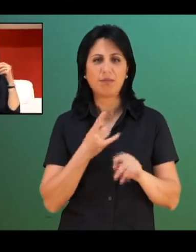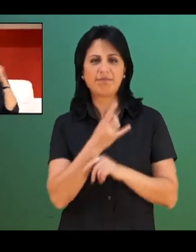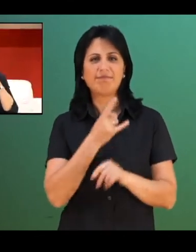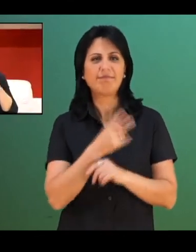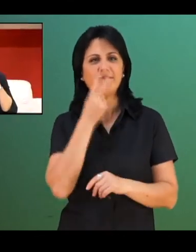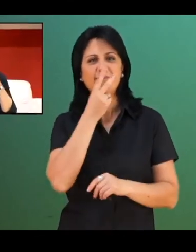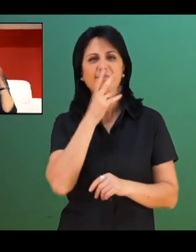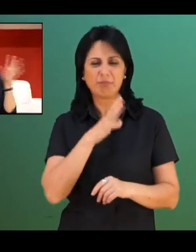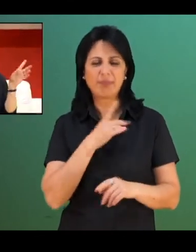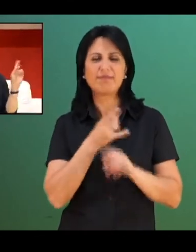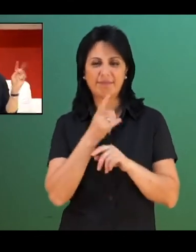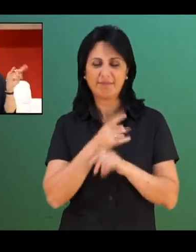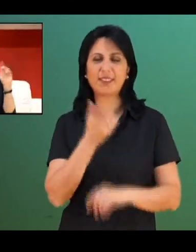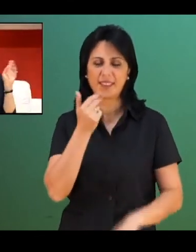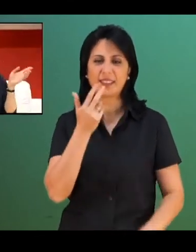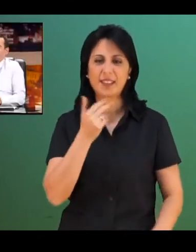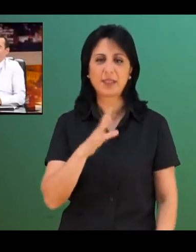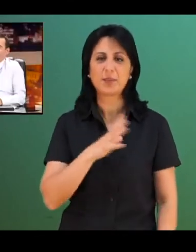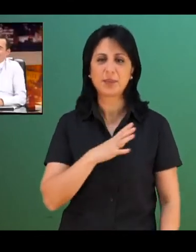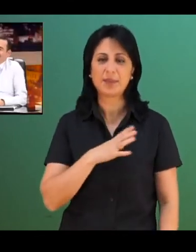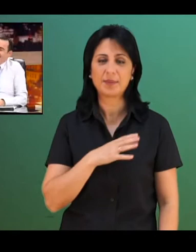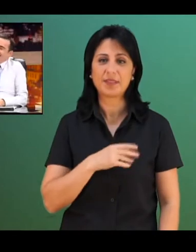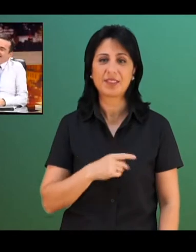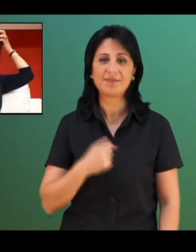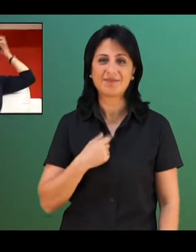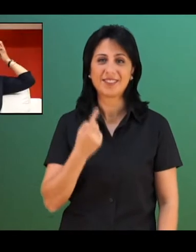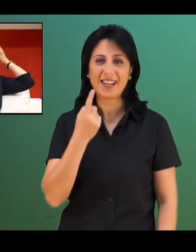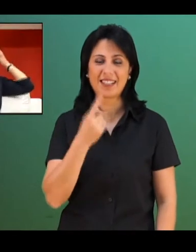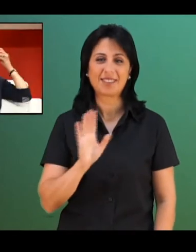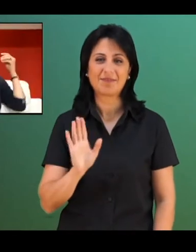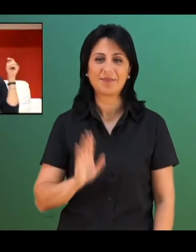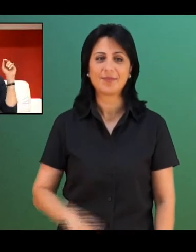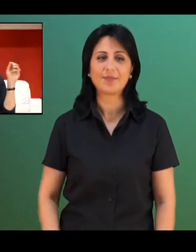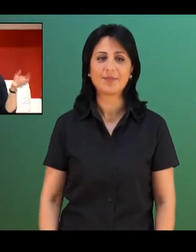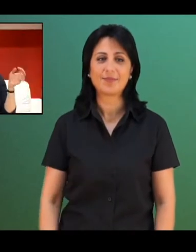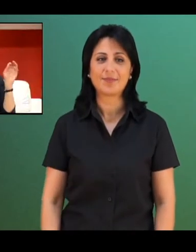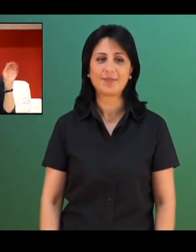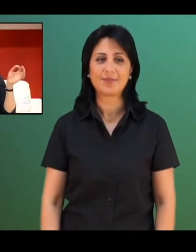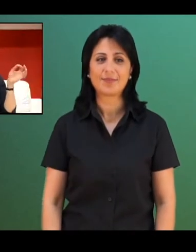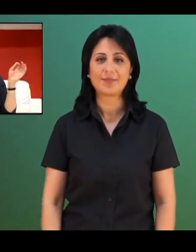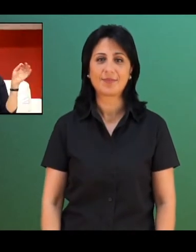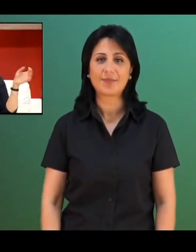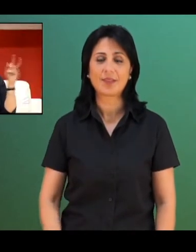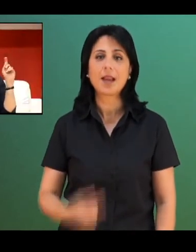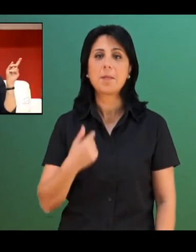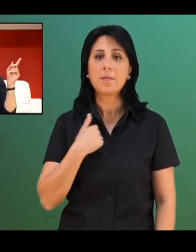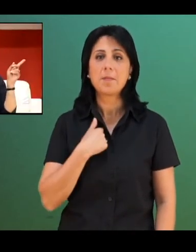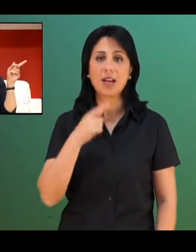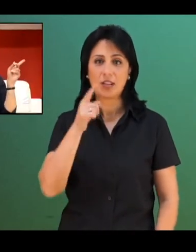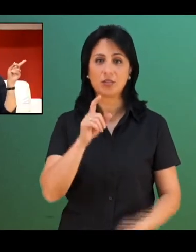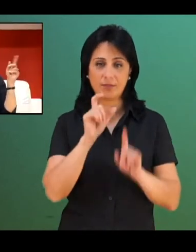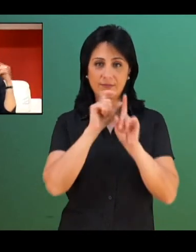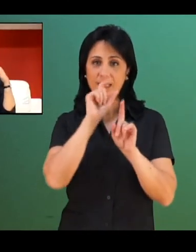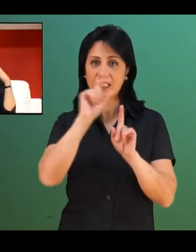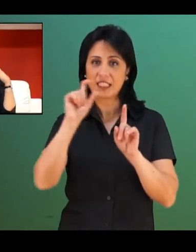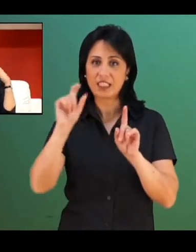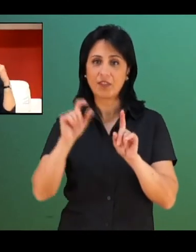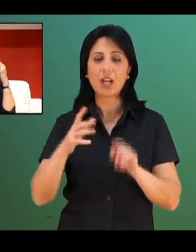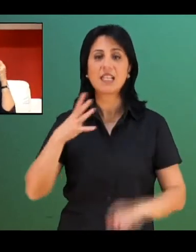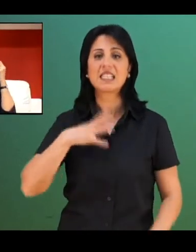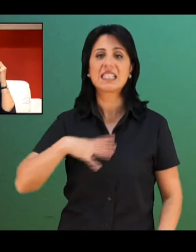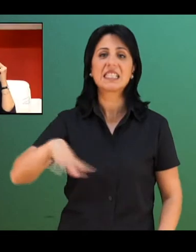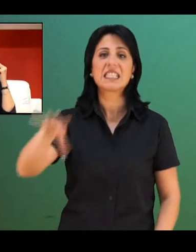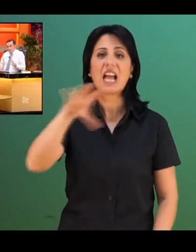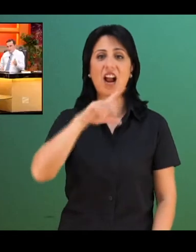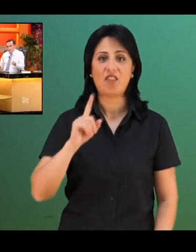უყურებს ჩაკეთებს. არა, მე შენ არა, ყვილე, მე შენ მონოლოგებს ყველა. სრულიად საქართველო ელოდება შენ მონოლოგებს გადახვევით. გადახარ.